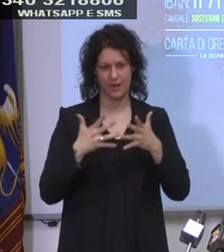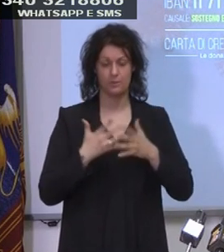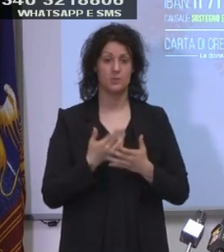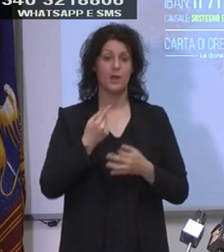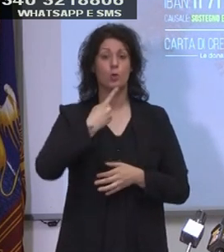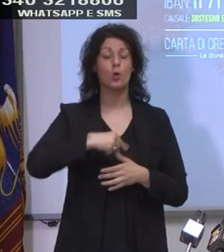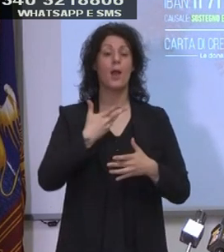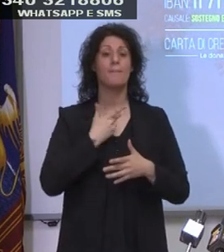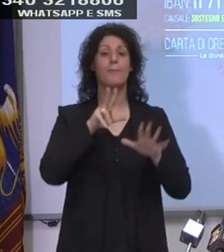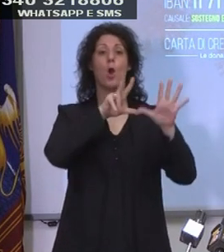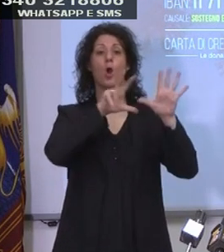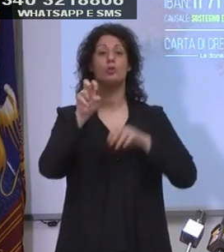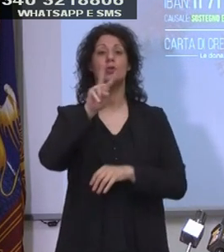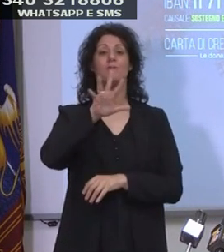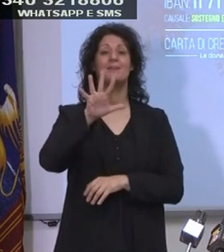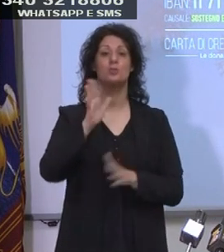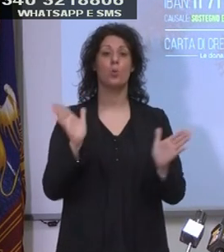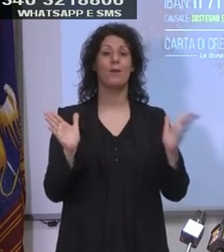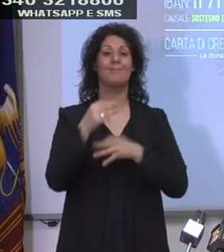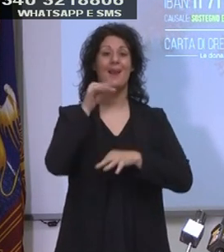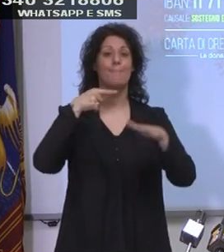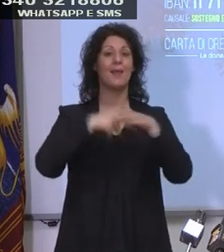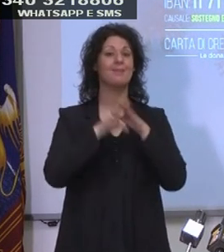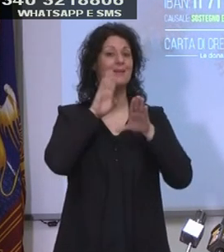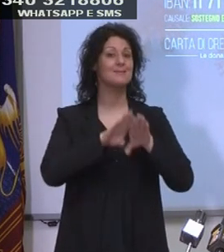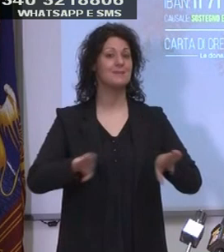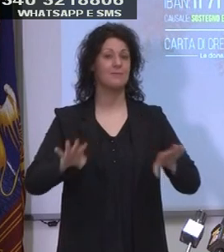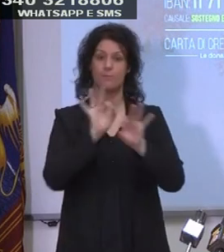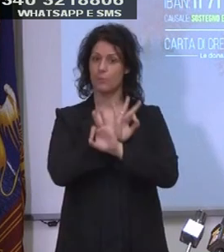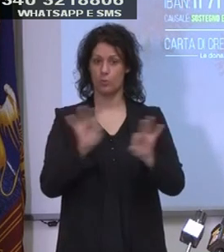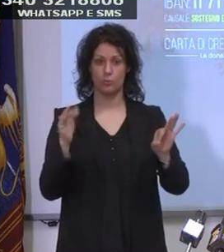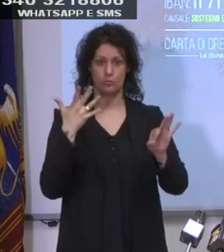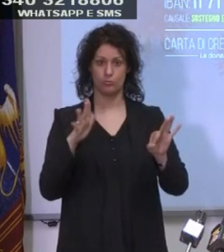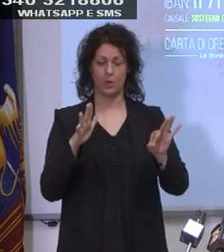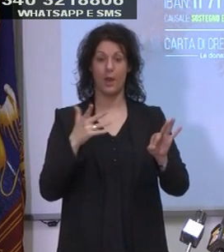già 825 terapie intensive installate, siamo partiti da